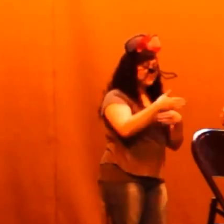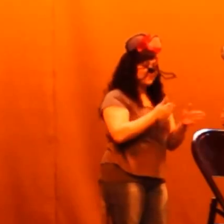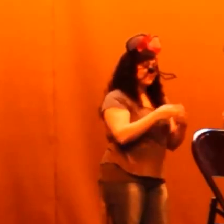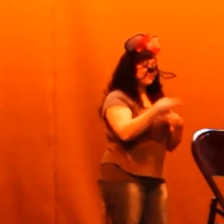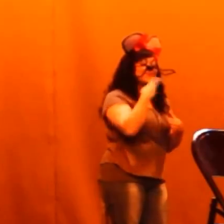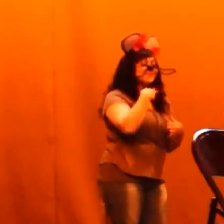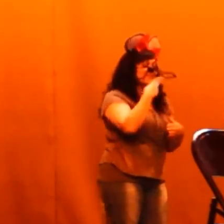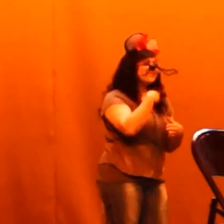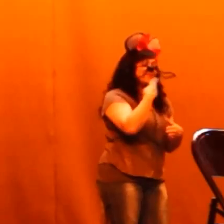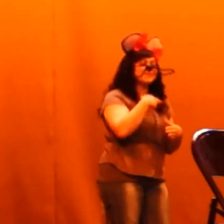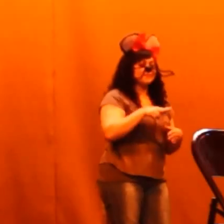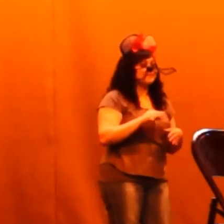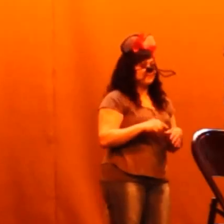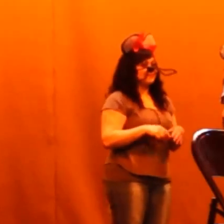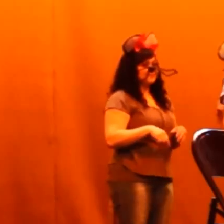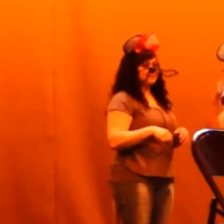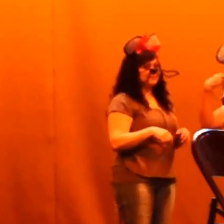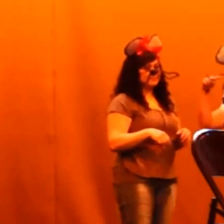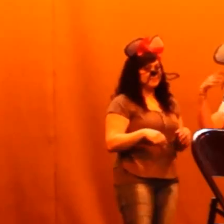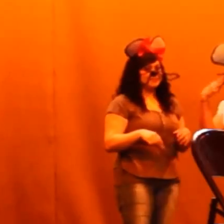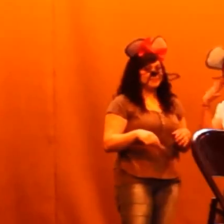ese paquete hay dulces.